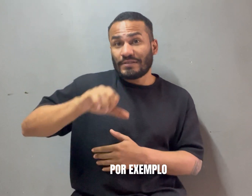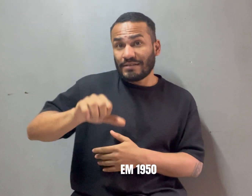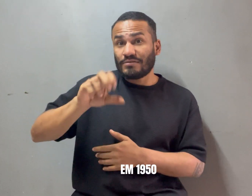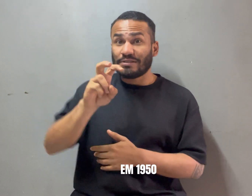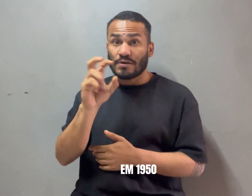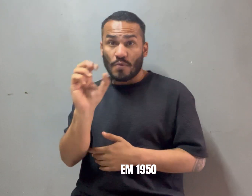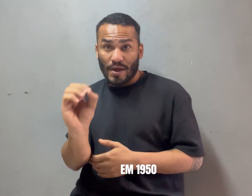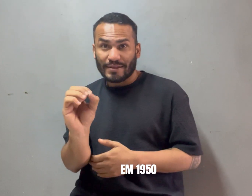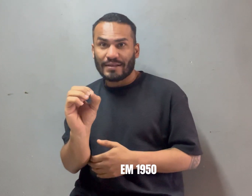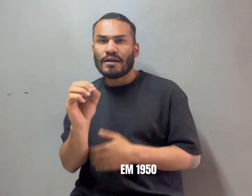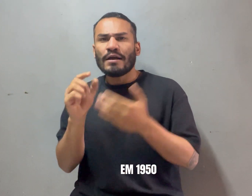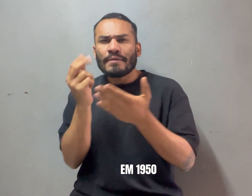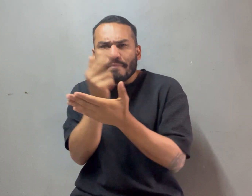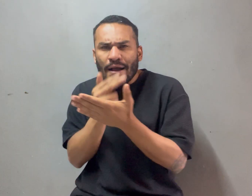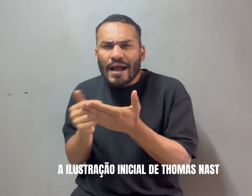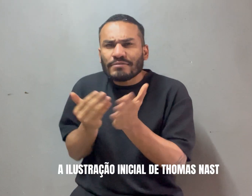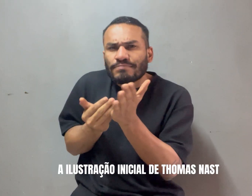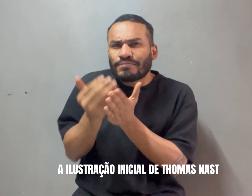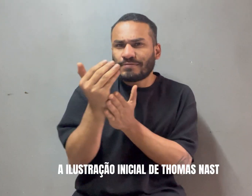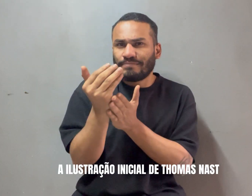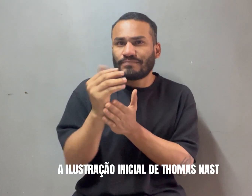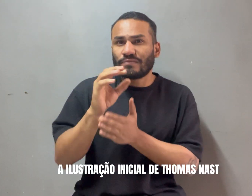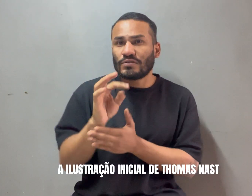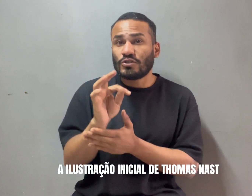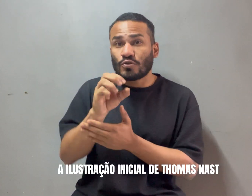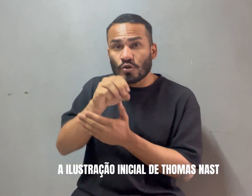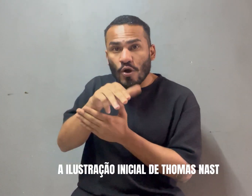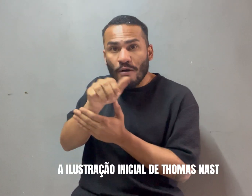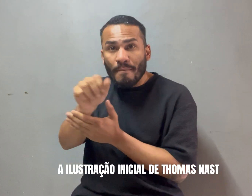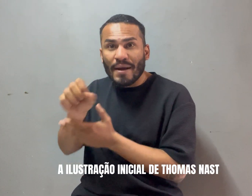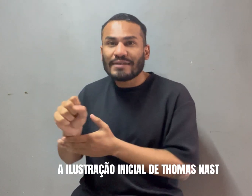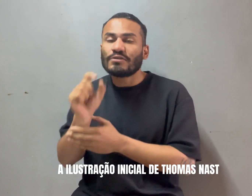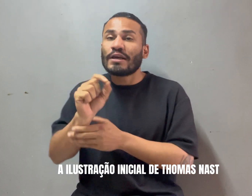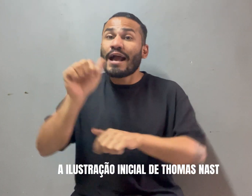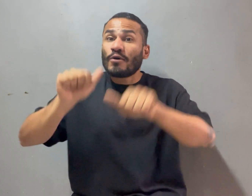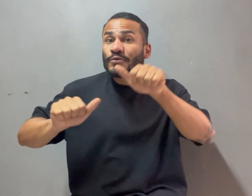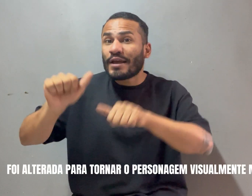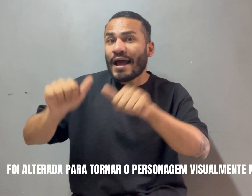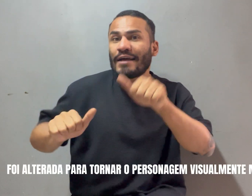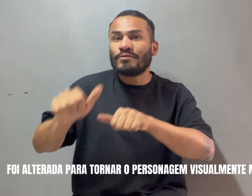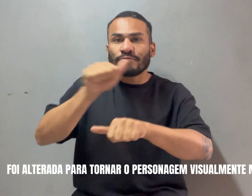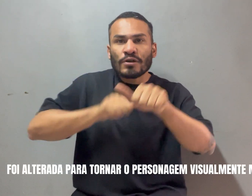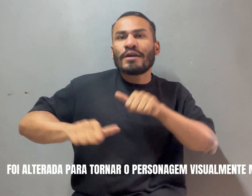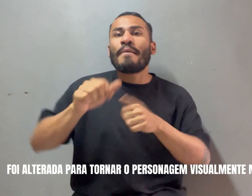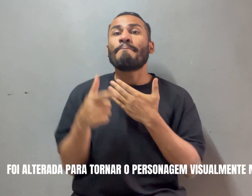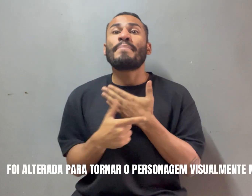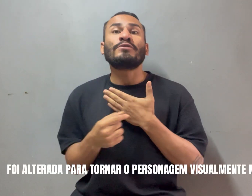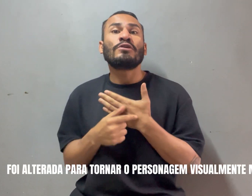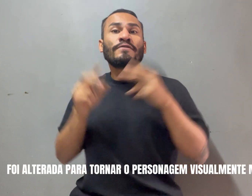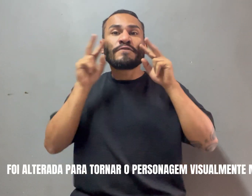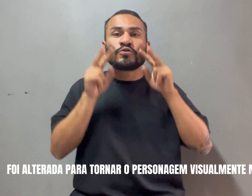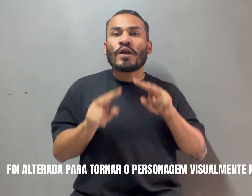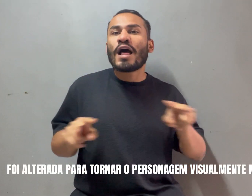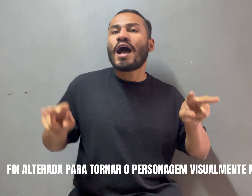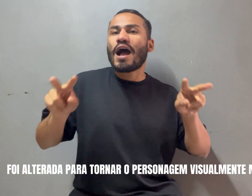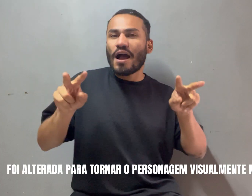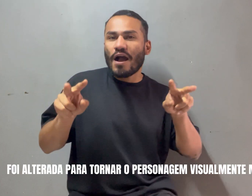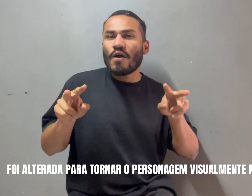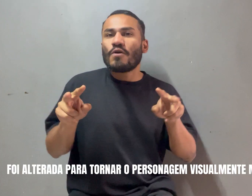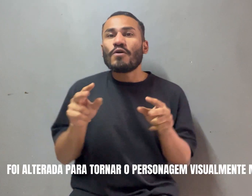em 1950, a ilustração inicial de Thomas Nast foi alterada para tornar o personagem visualmente